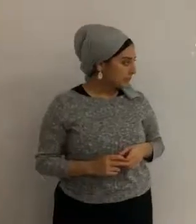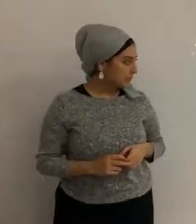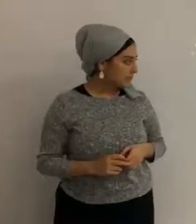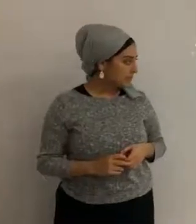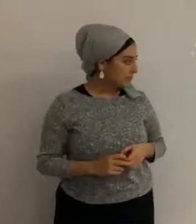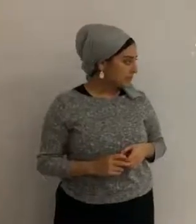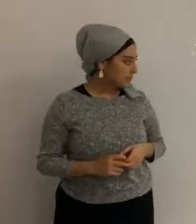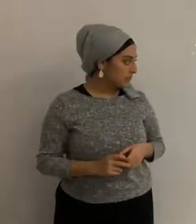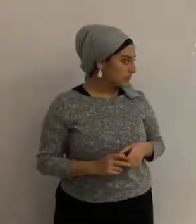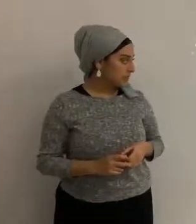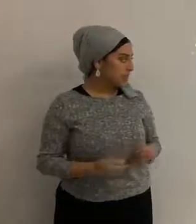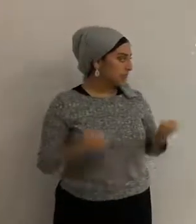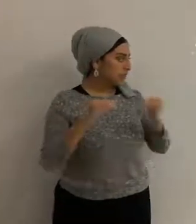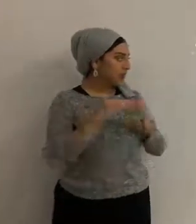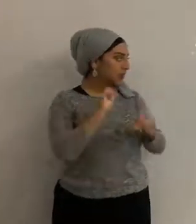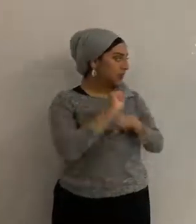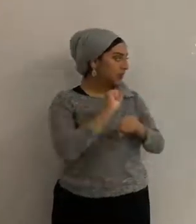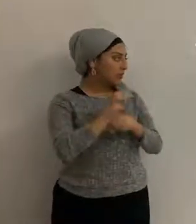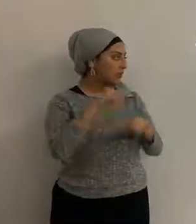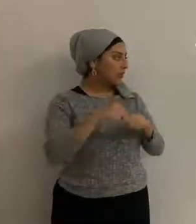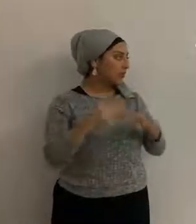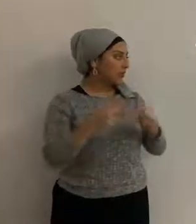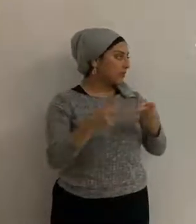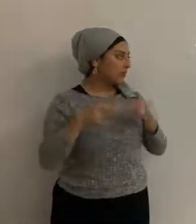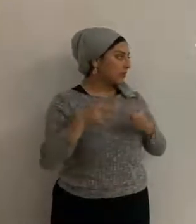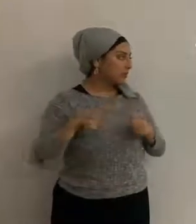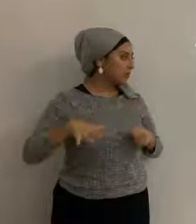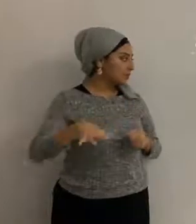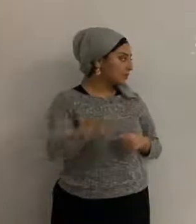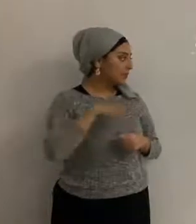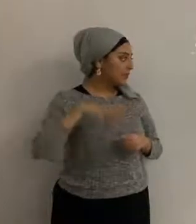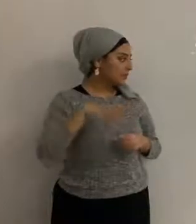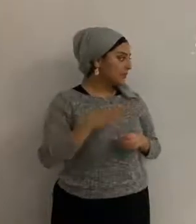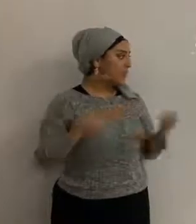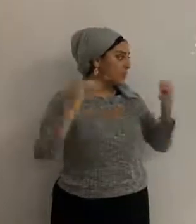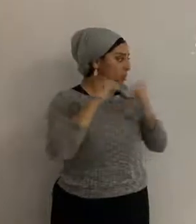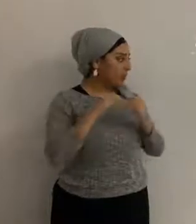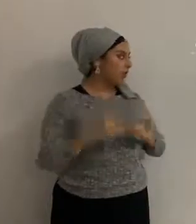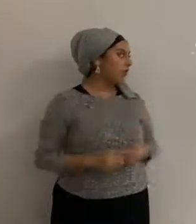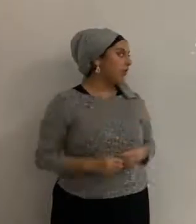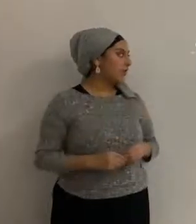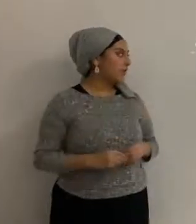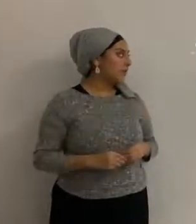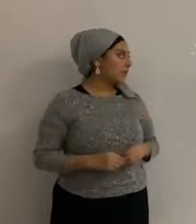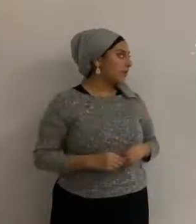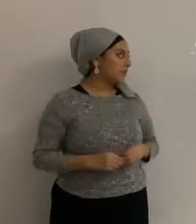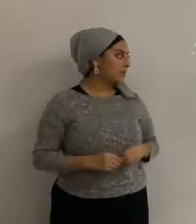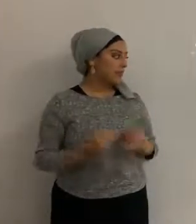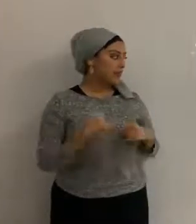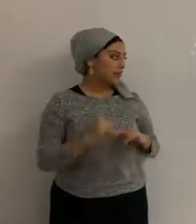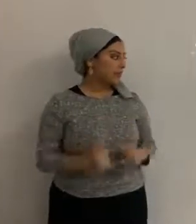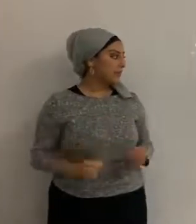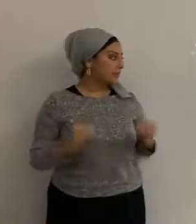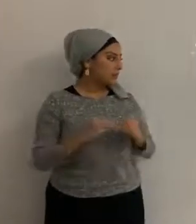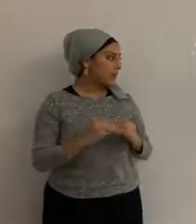digamos, más trabajos en el área, aún más, todavía más. Miren, esto